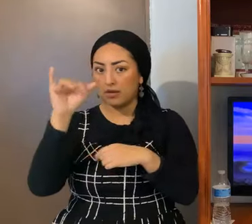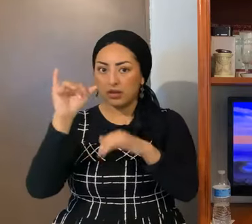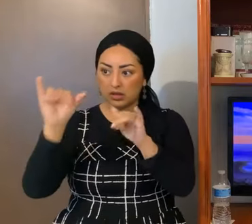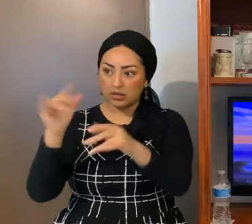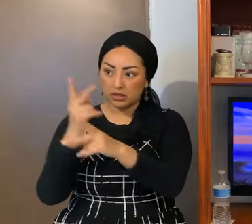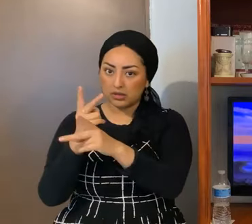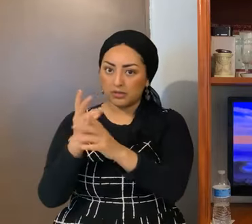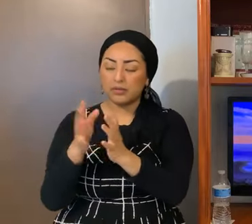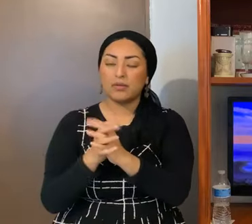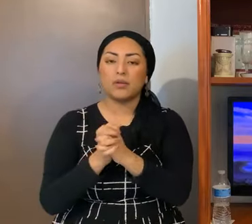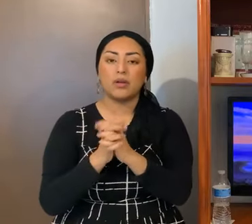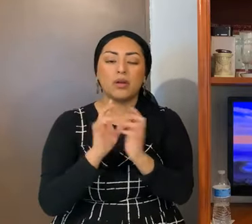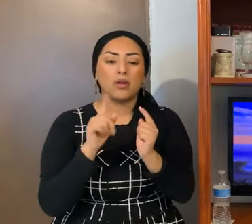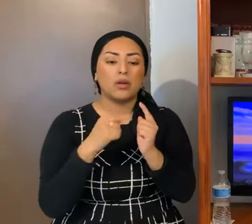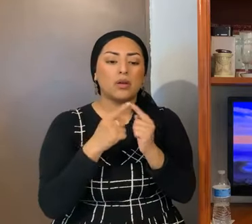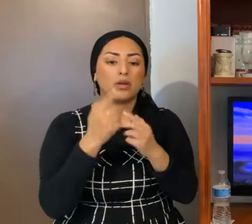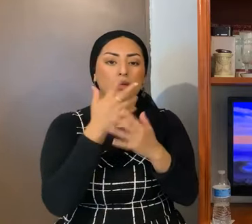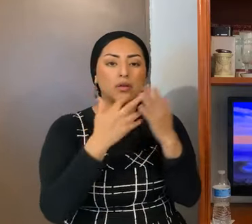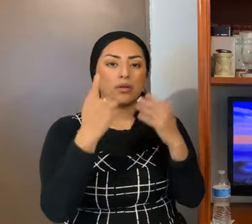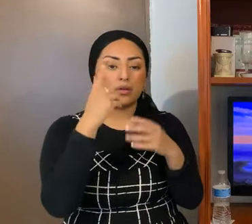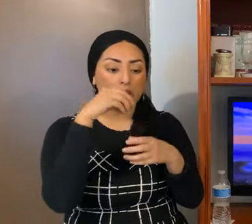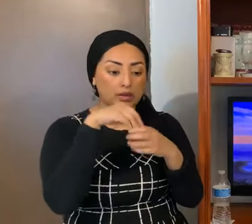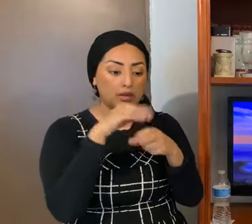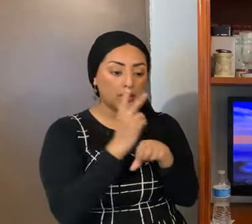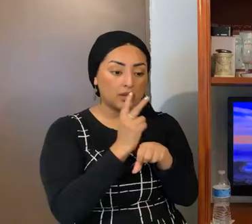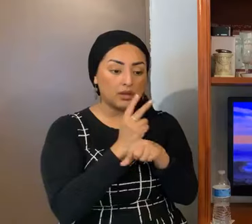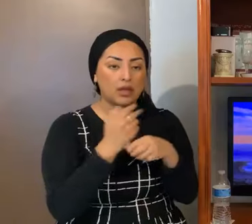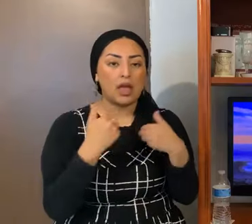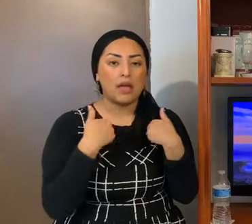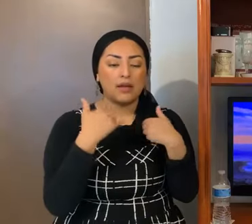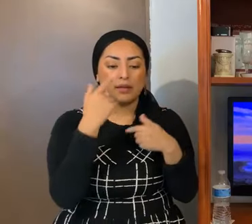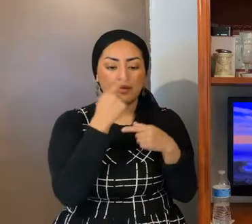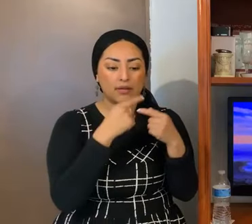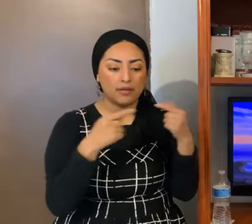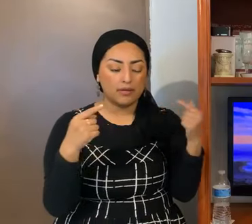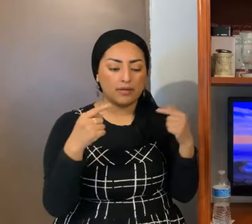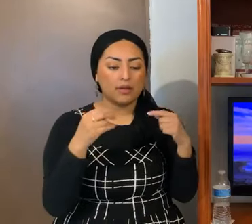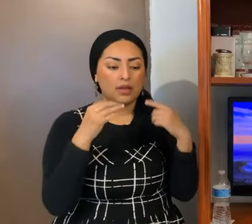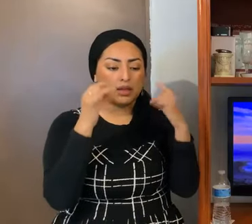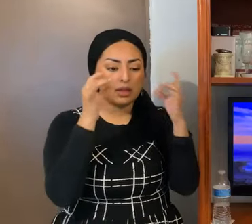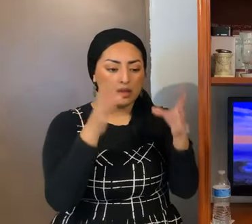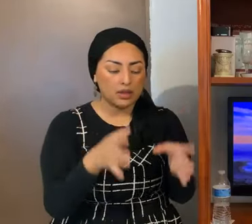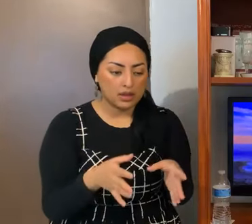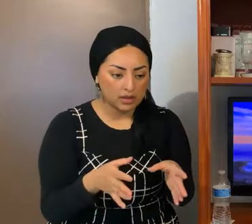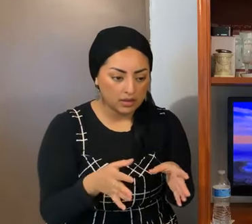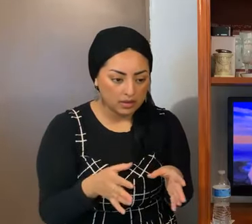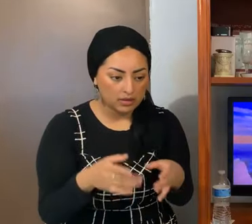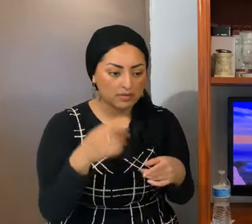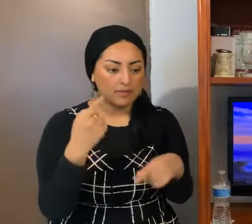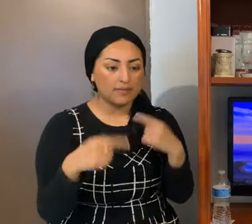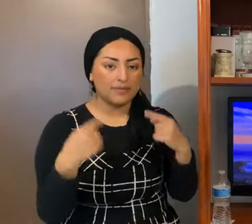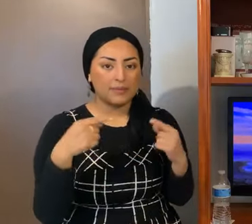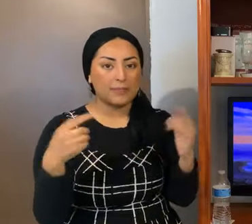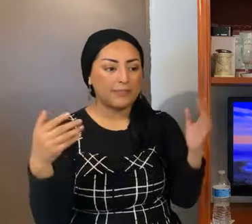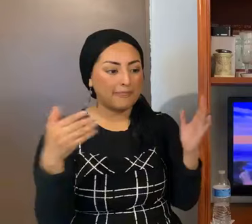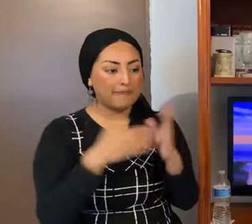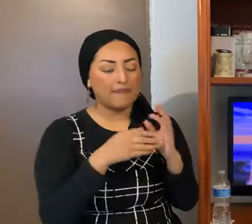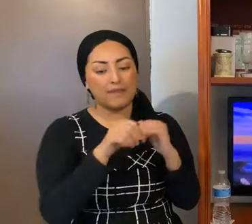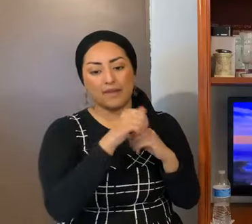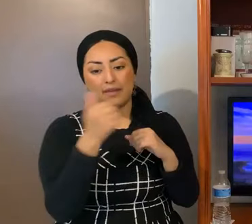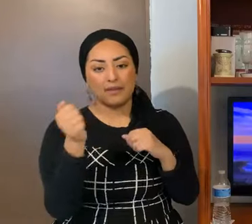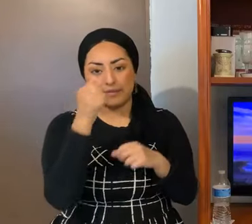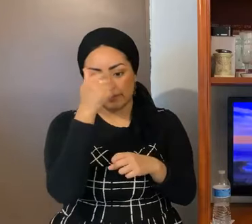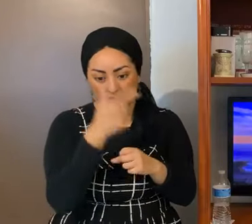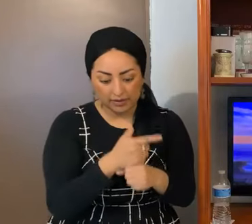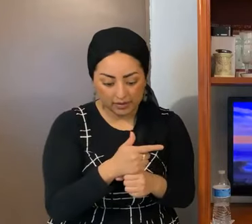él. Cuando alguien en la Keilah tiene enemistad, odio, rencillas, pleitos contra otro